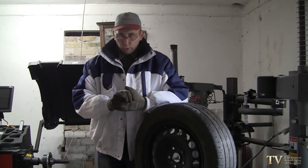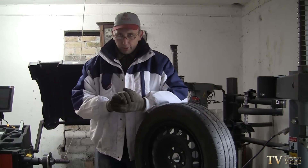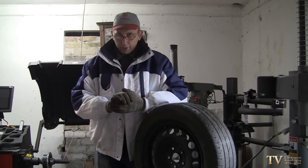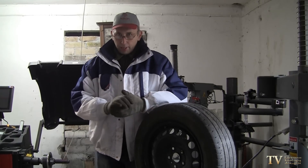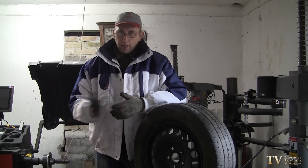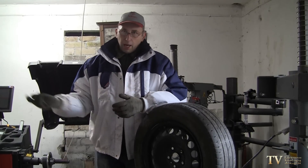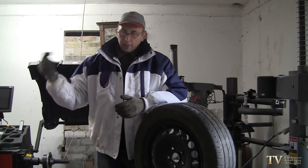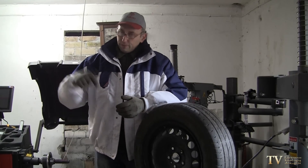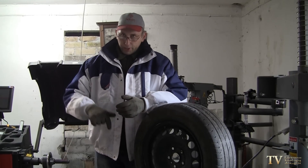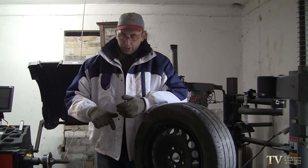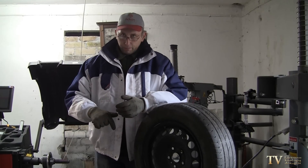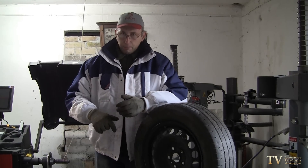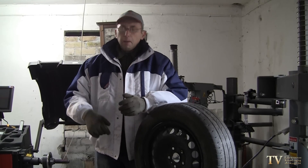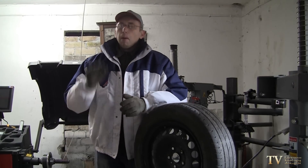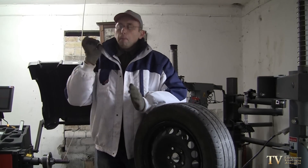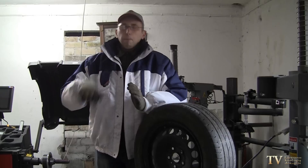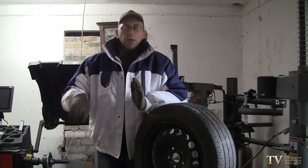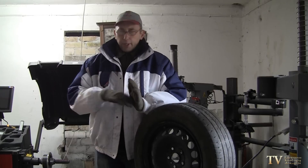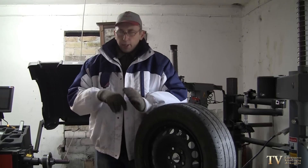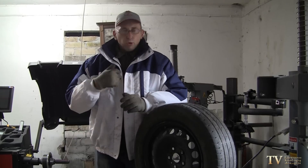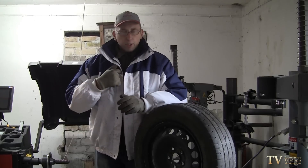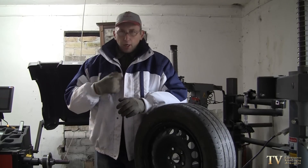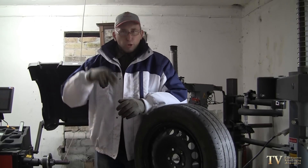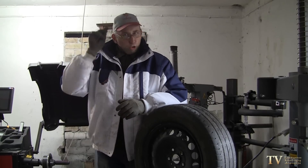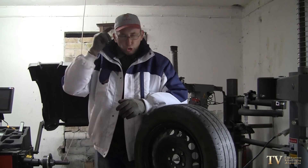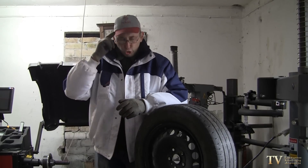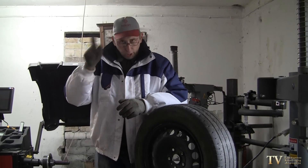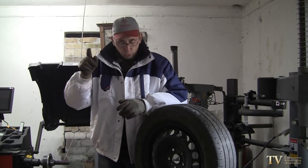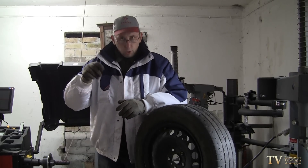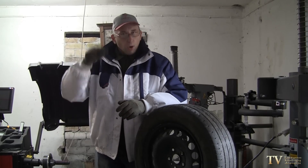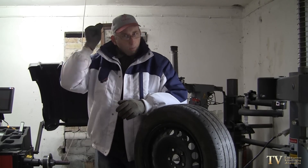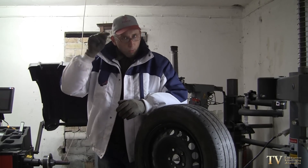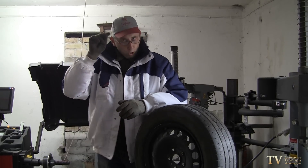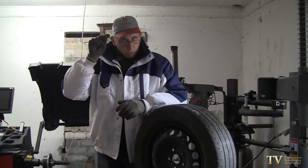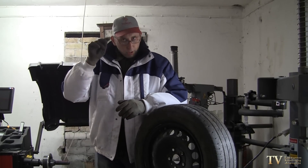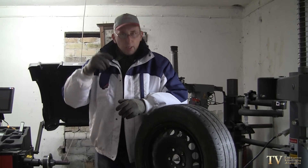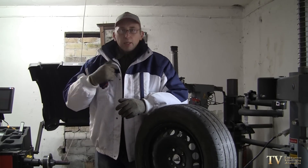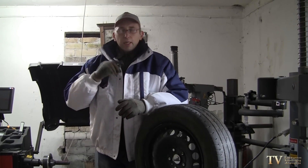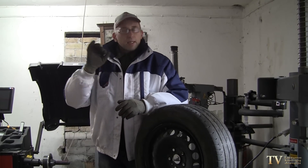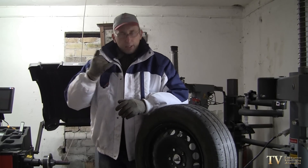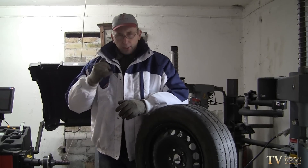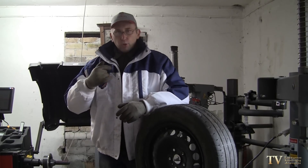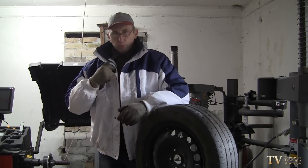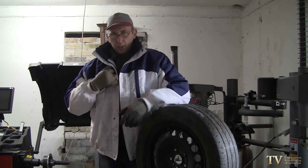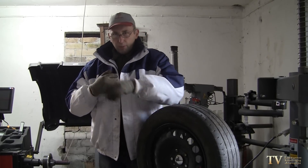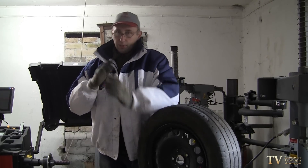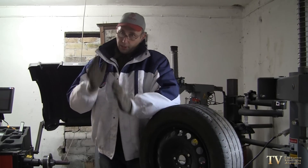draugos atvykti. Padėsiu tiek, žinau, moko ir su manim